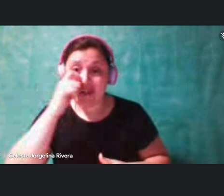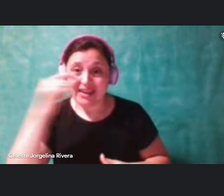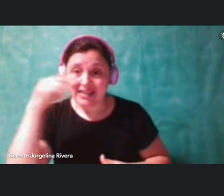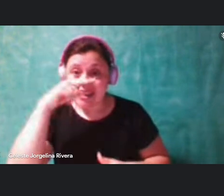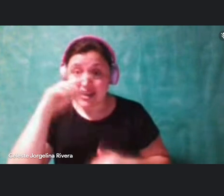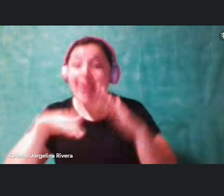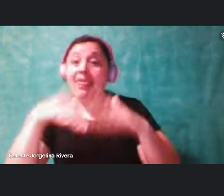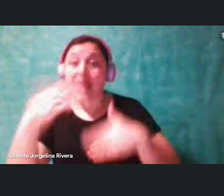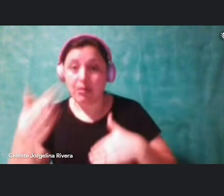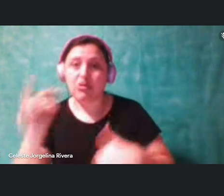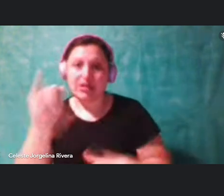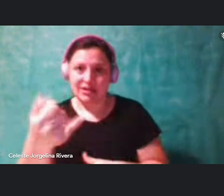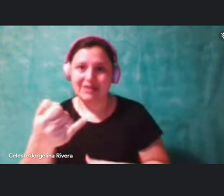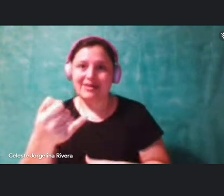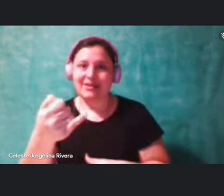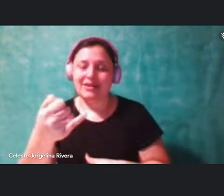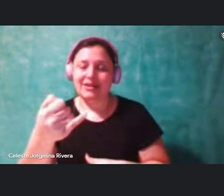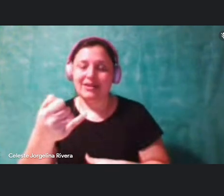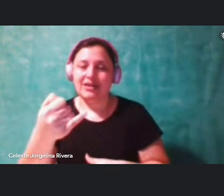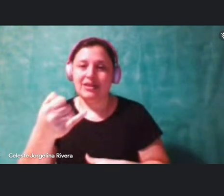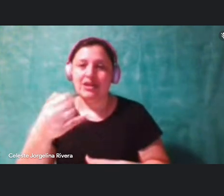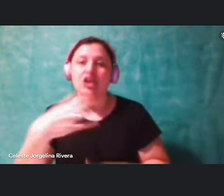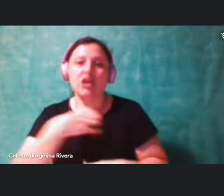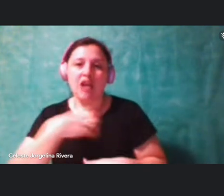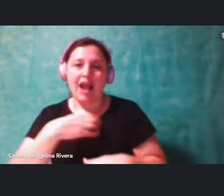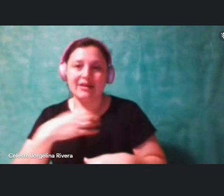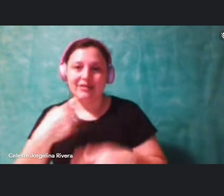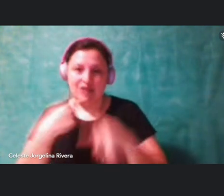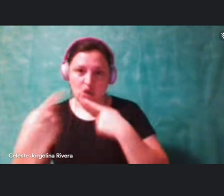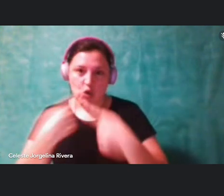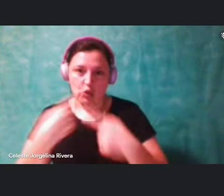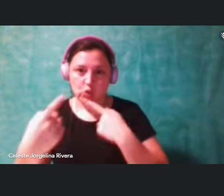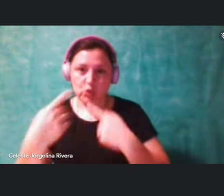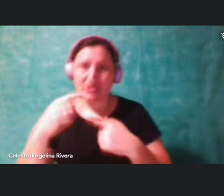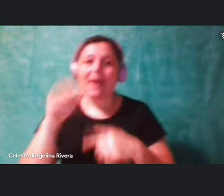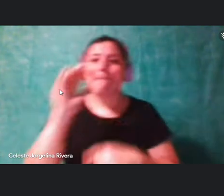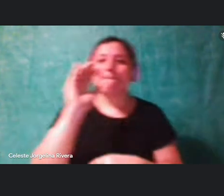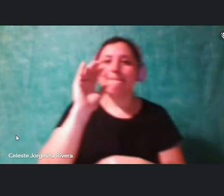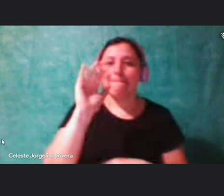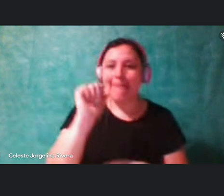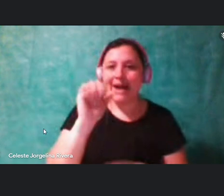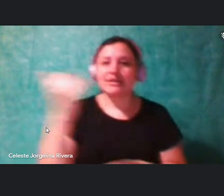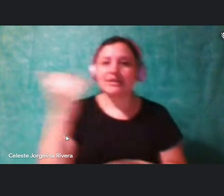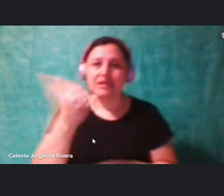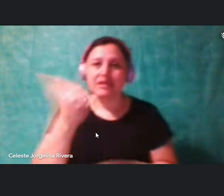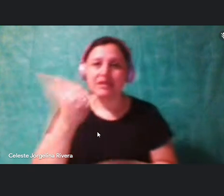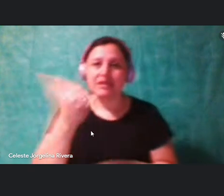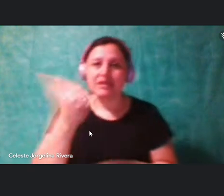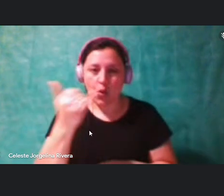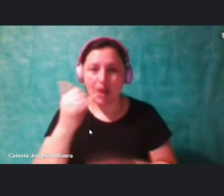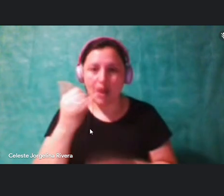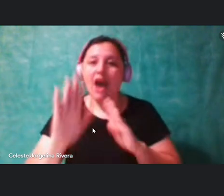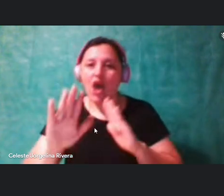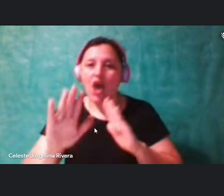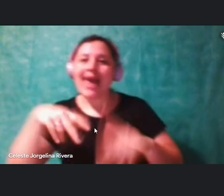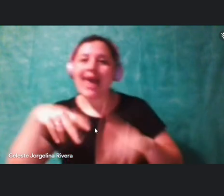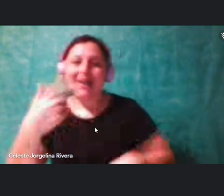otra semana, martes y jueves, y después el 8 no hay consulta, pero sí hay consulta el...